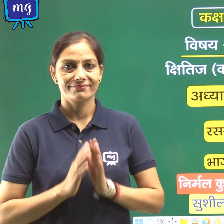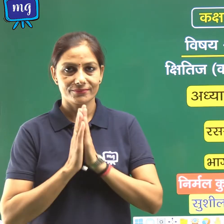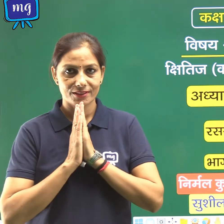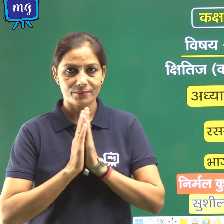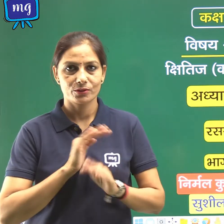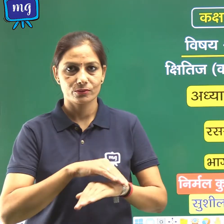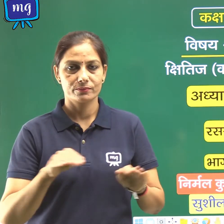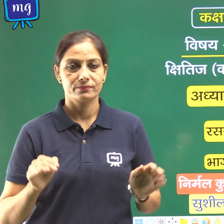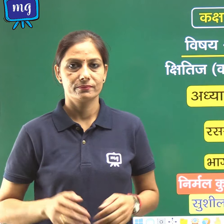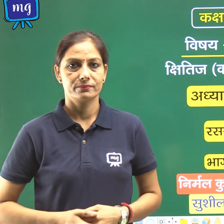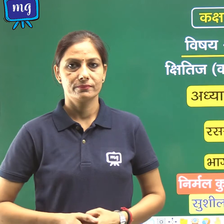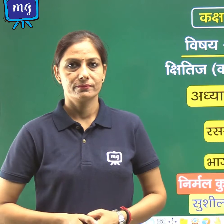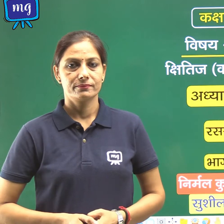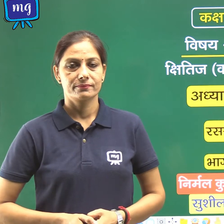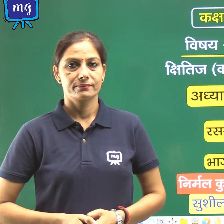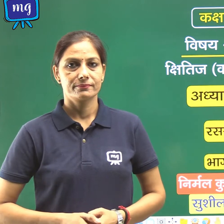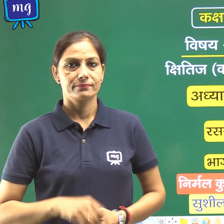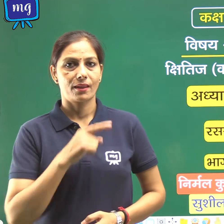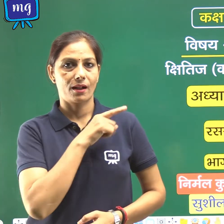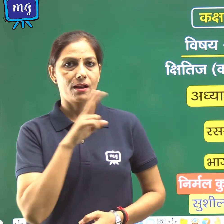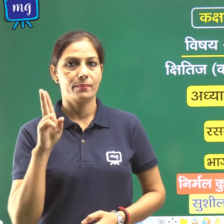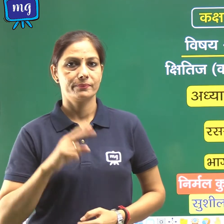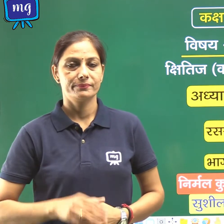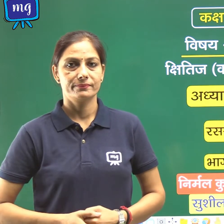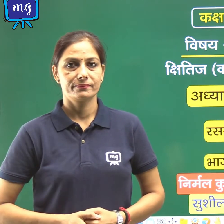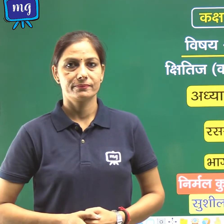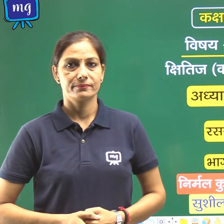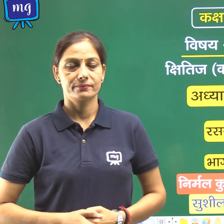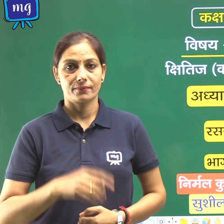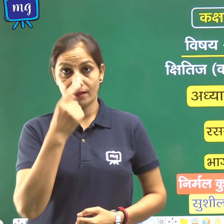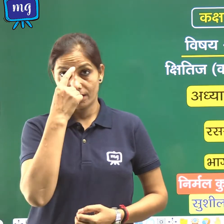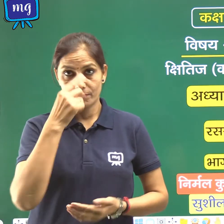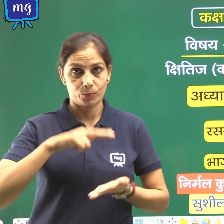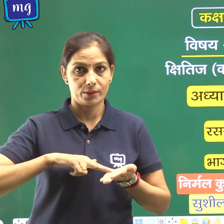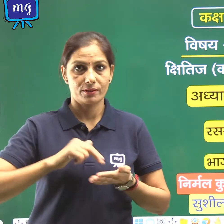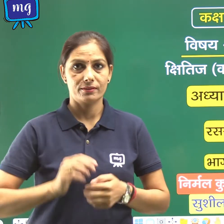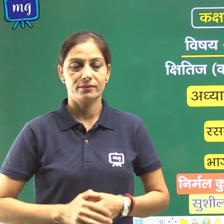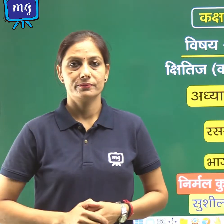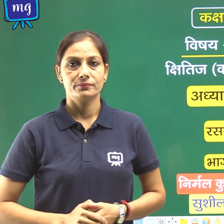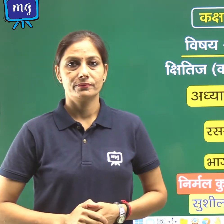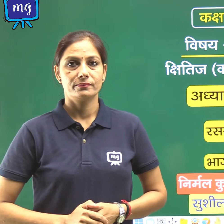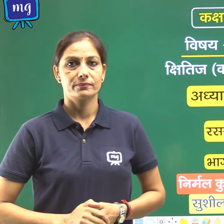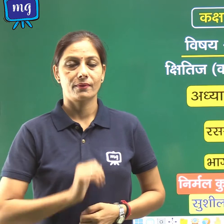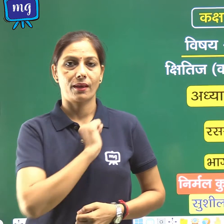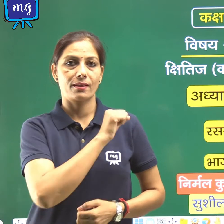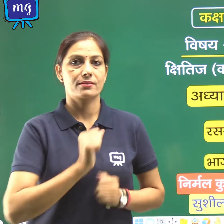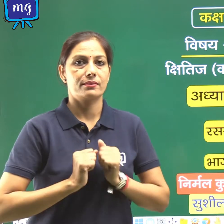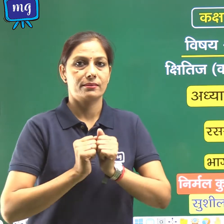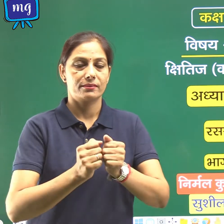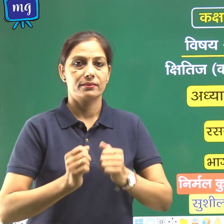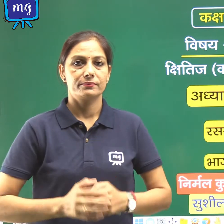नमस्कार बच्चों, मेरा नाम निर्मल कुमार गुप्ता, मेरे साथ